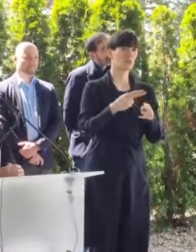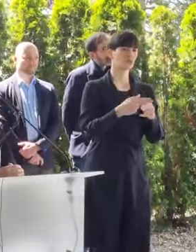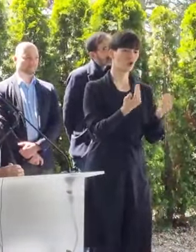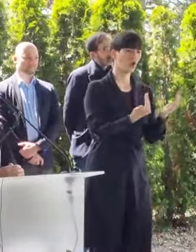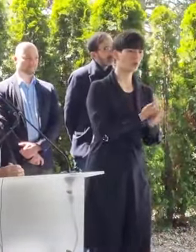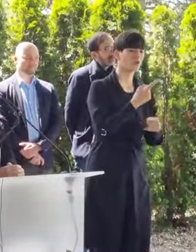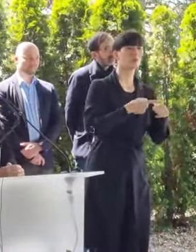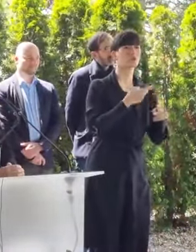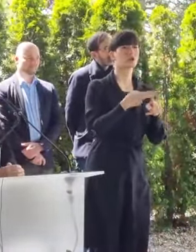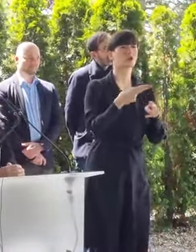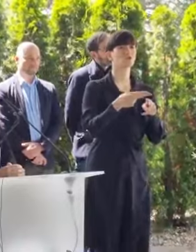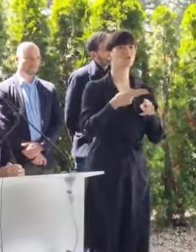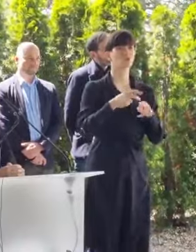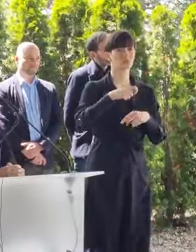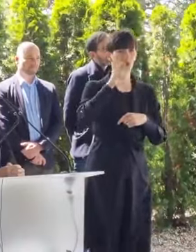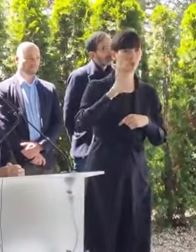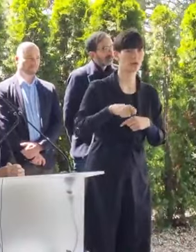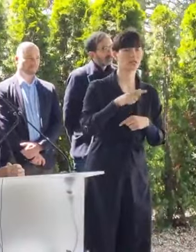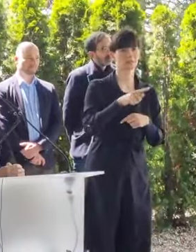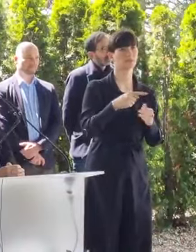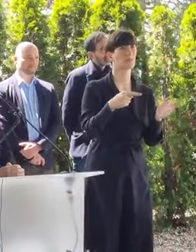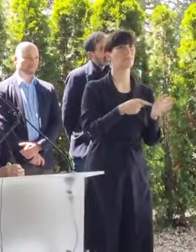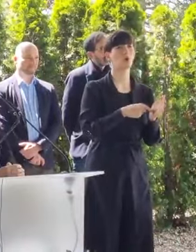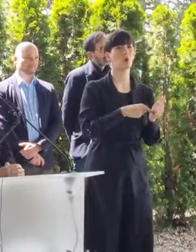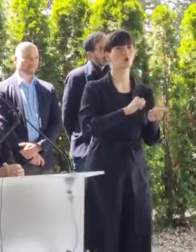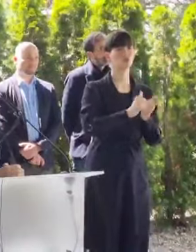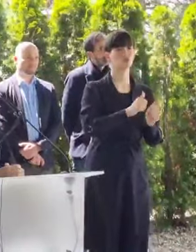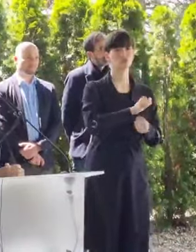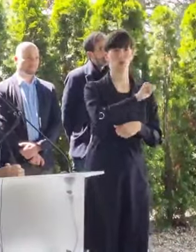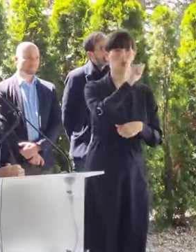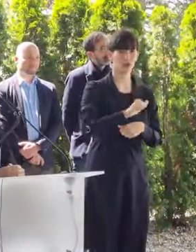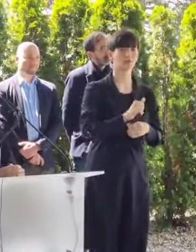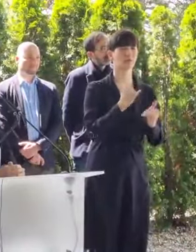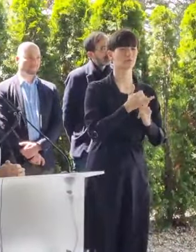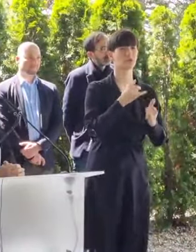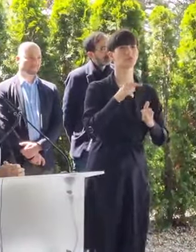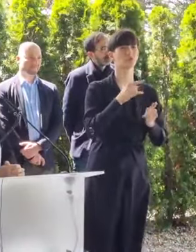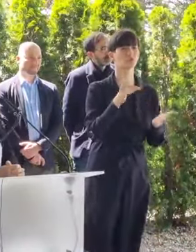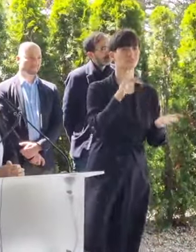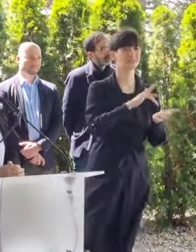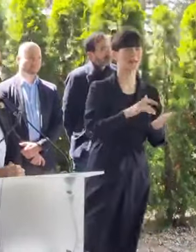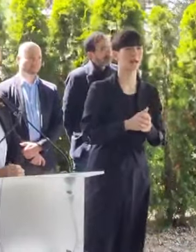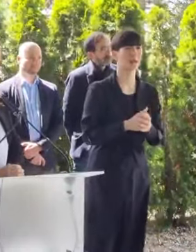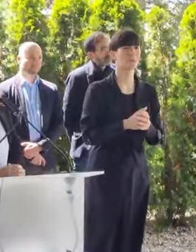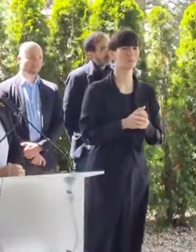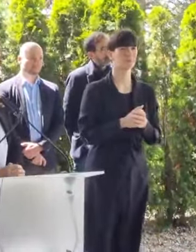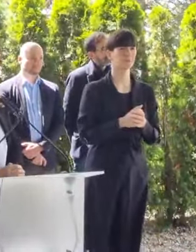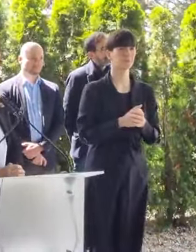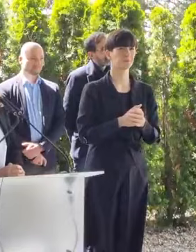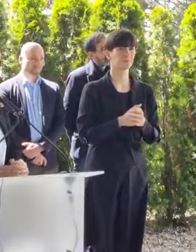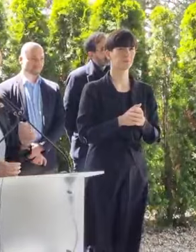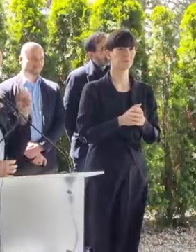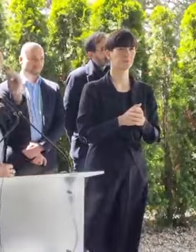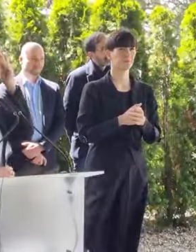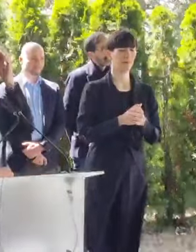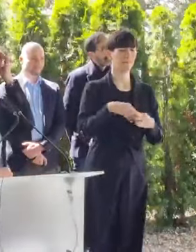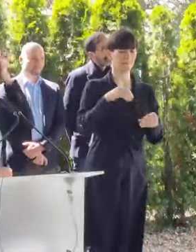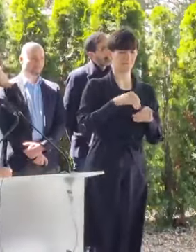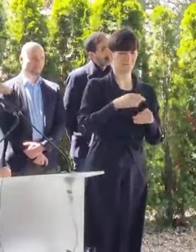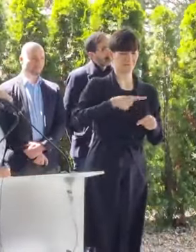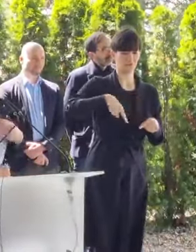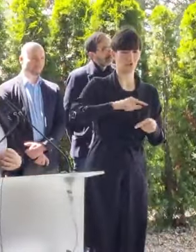rekonštrukcia Ukrajiny je teda bod číslo 1, Ukrajina je v tomto jednotná. Sami sme ale sa mohli s tými ľuďmi napríklad v Novosedlivke